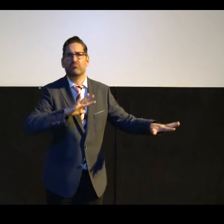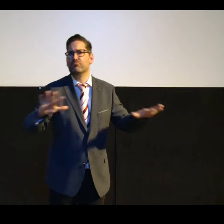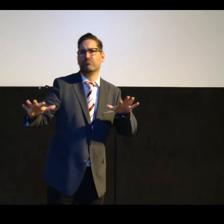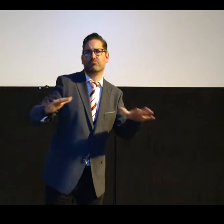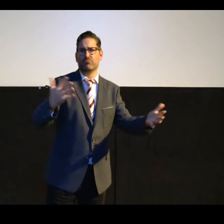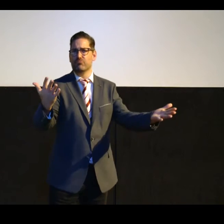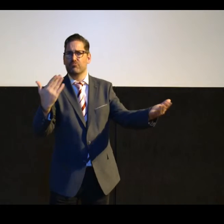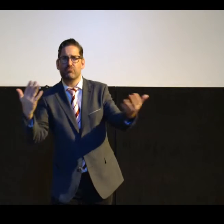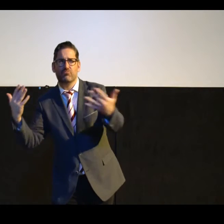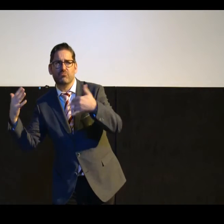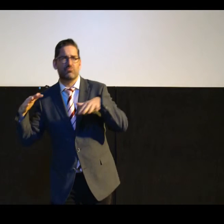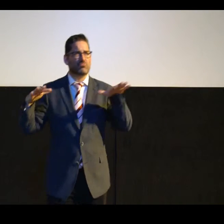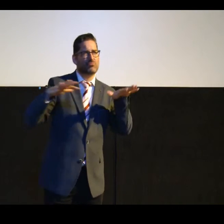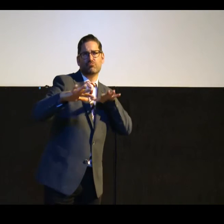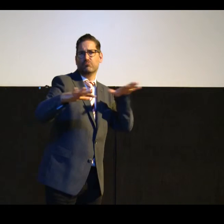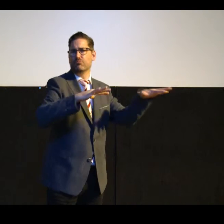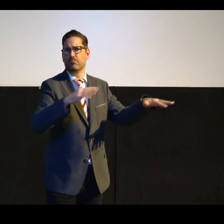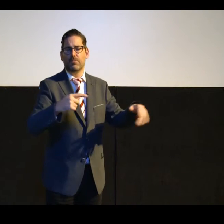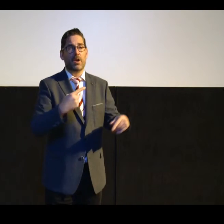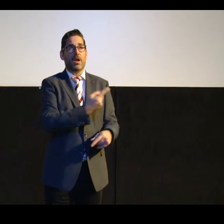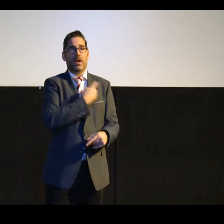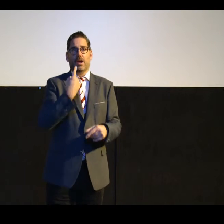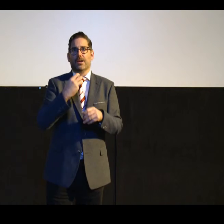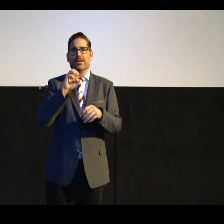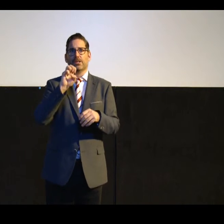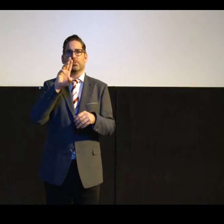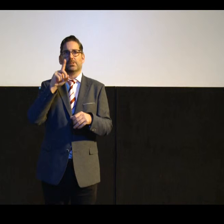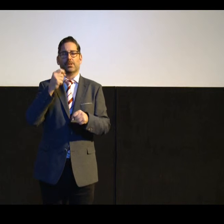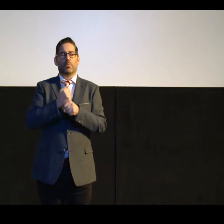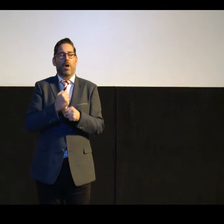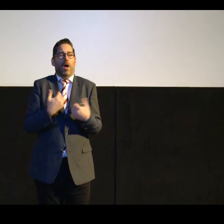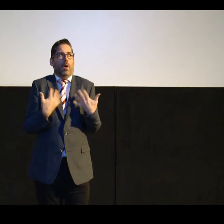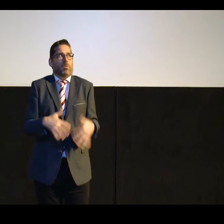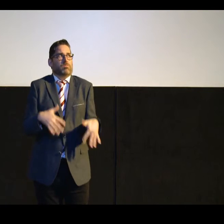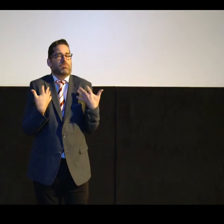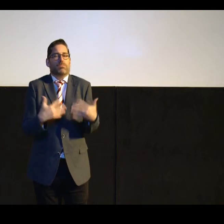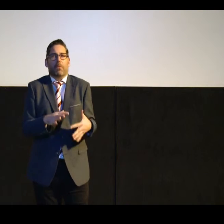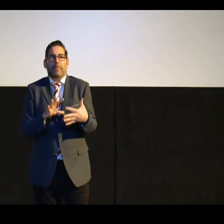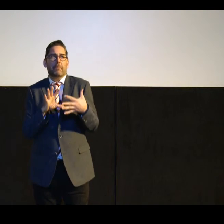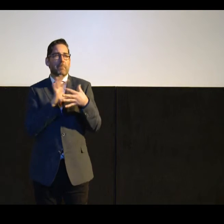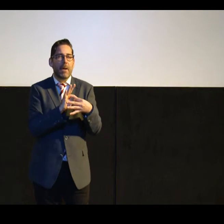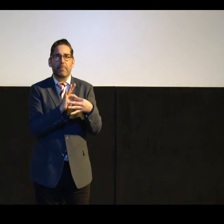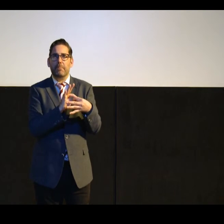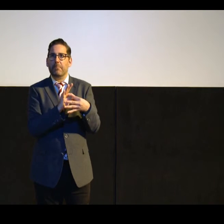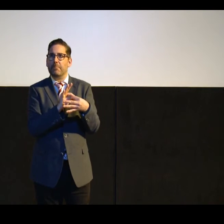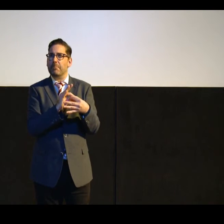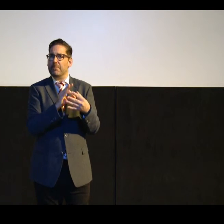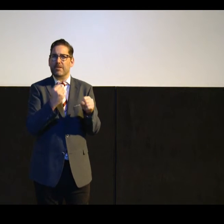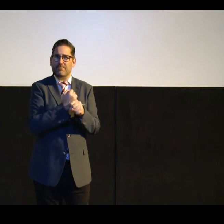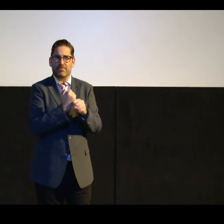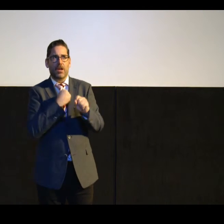desde Suecia, Helga. Entonces, gracias a ellos dos, pues también tenemos esa representación en el